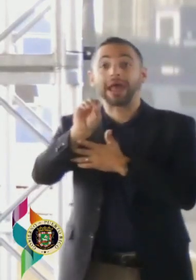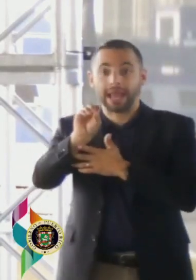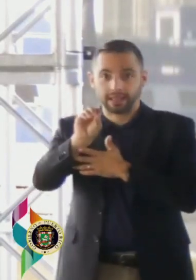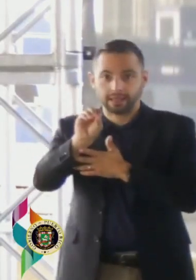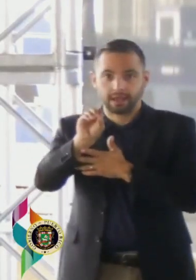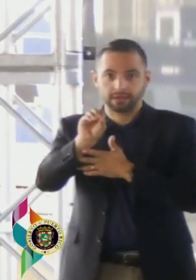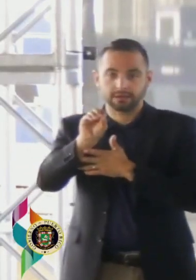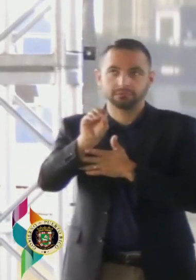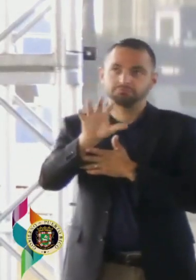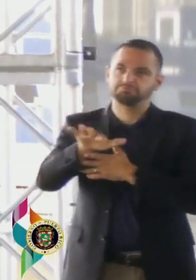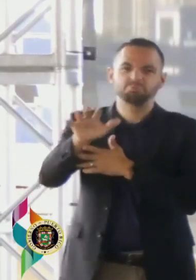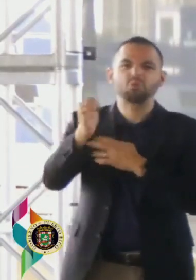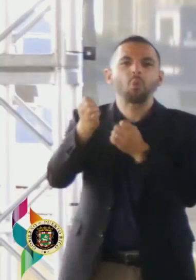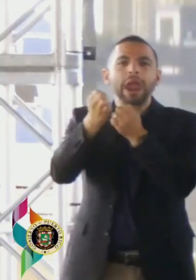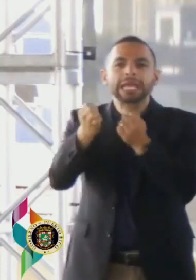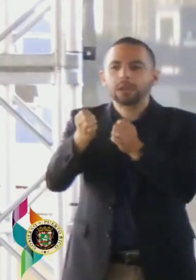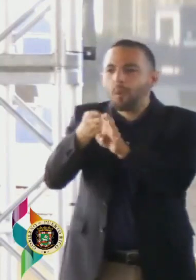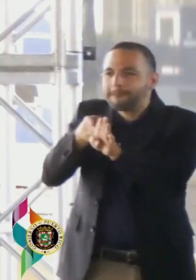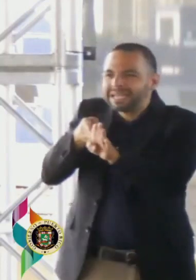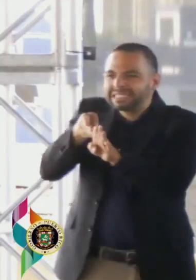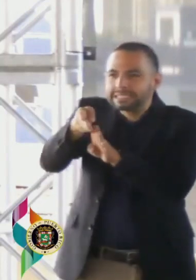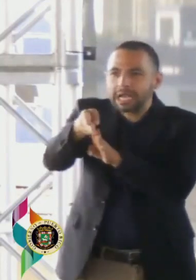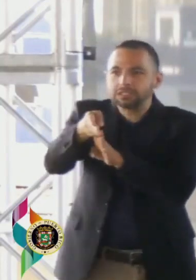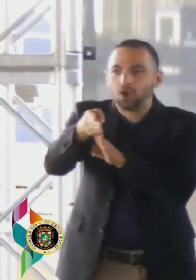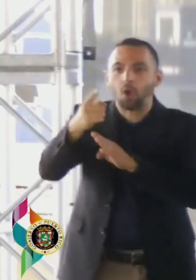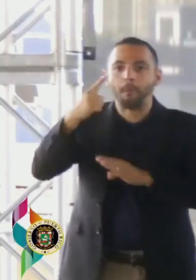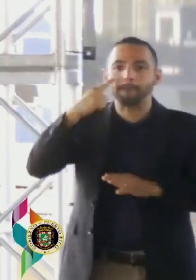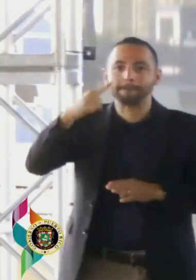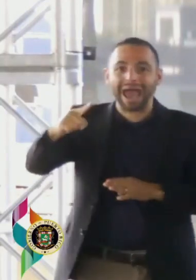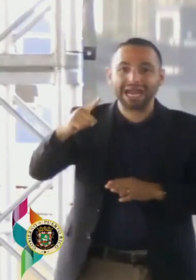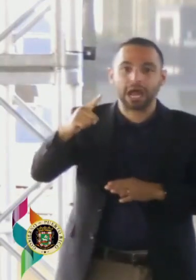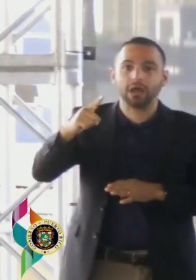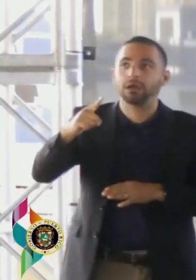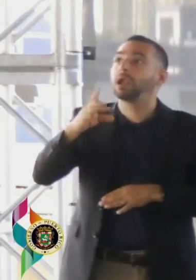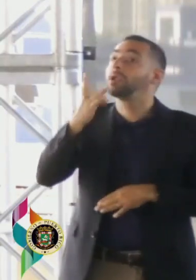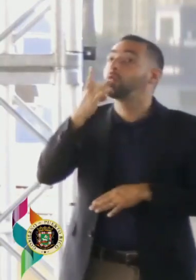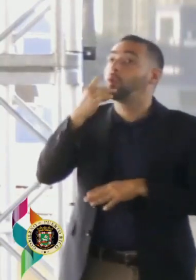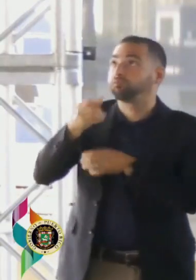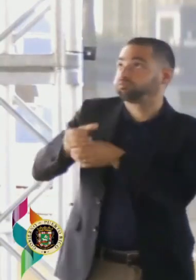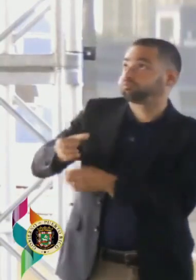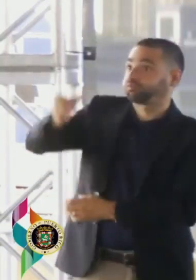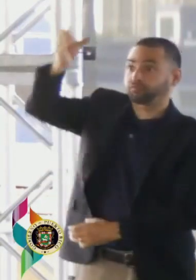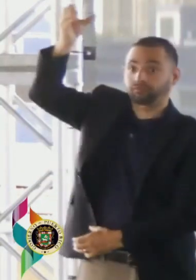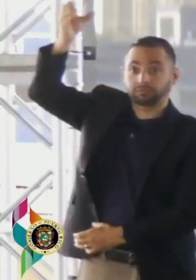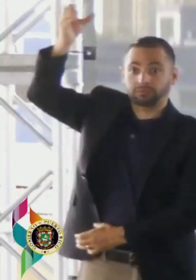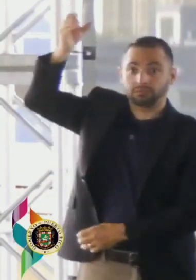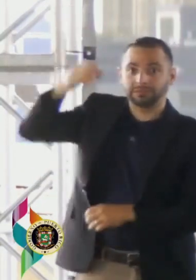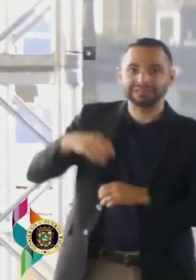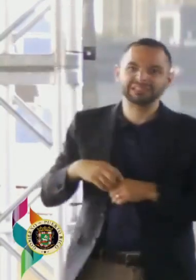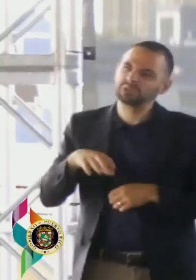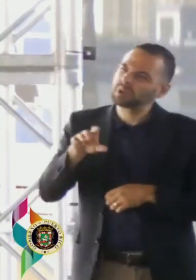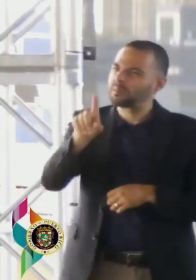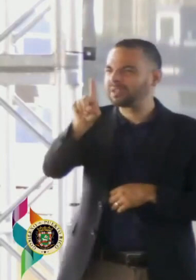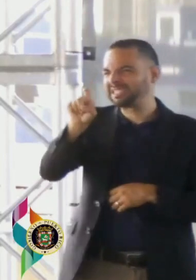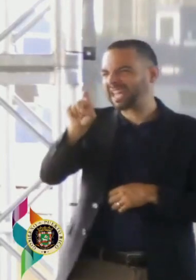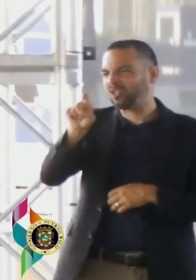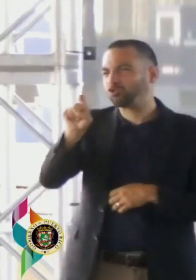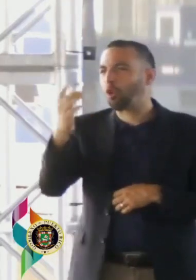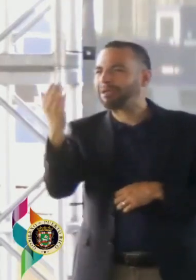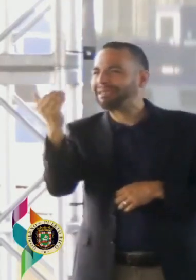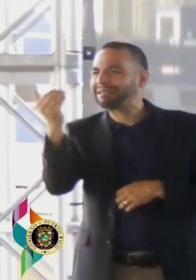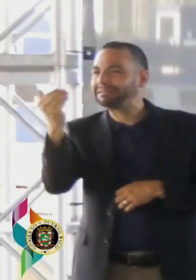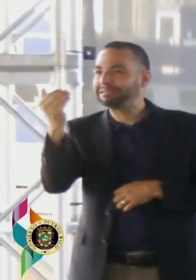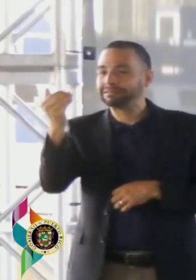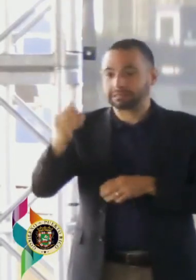racks que son equipos especializados de póster de luz cada cada equipo de eso trae como 115 pósters de